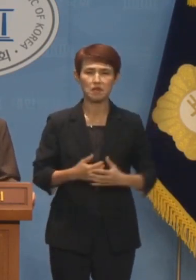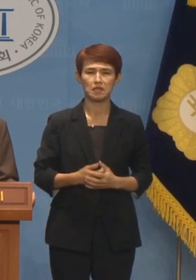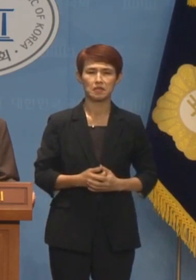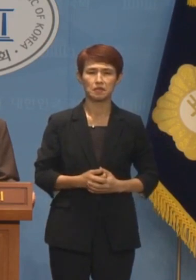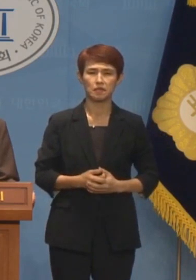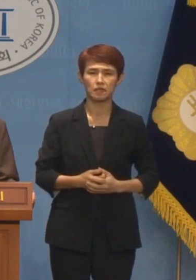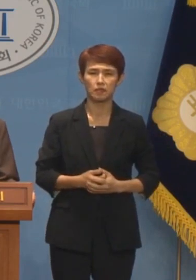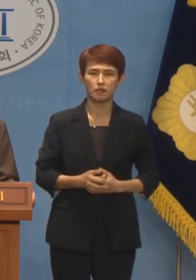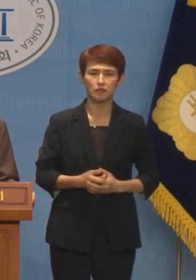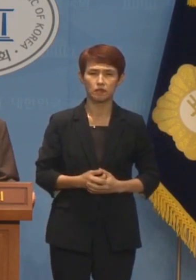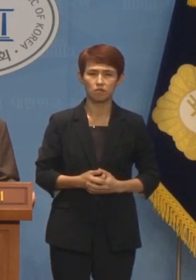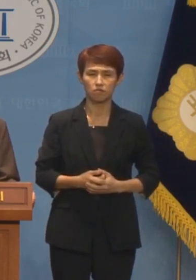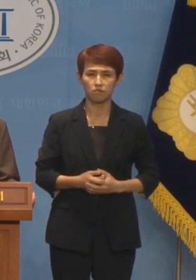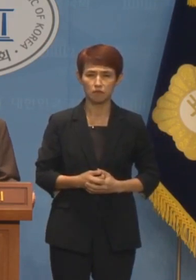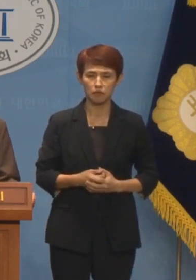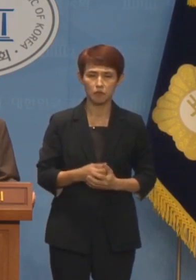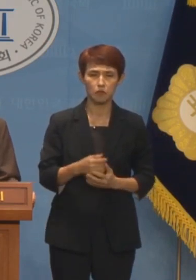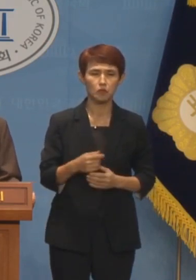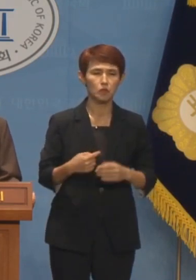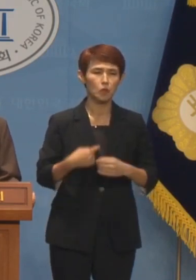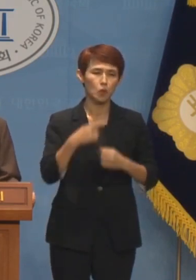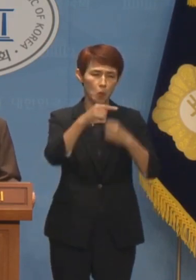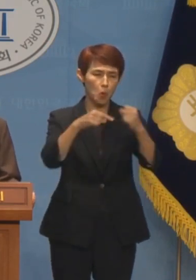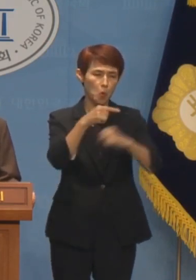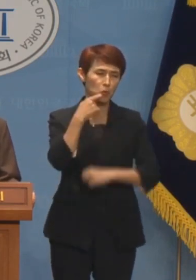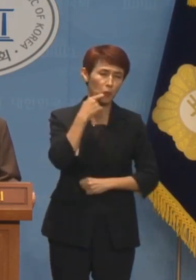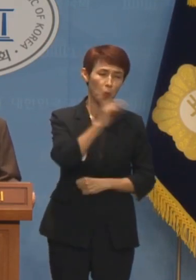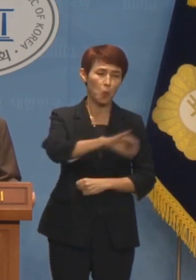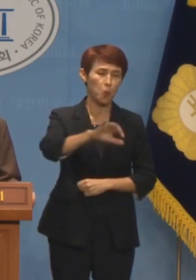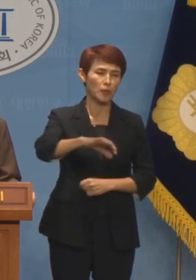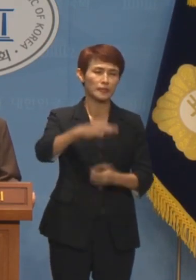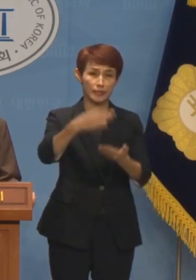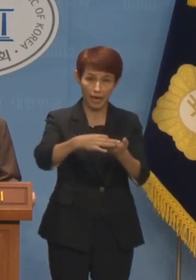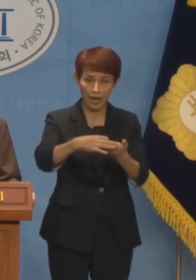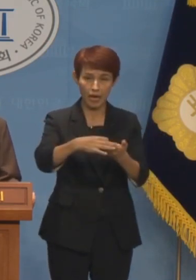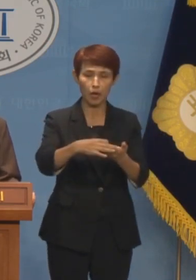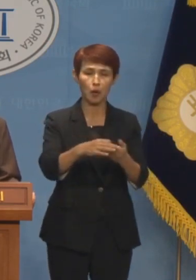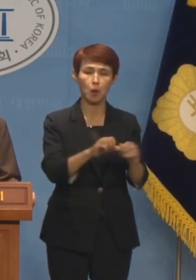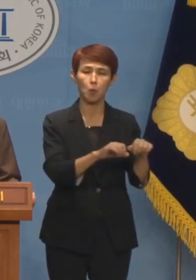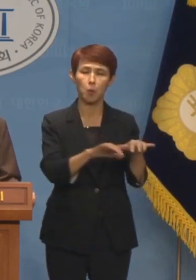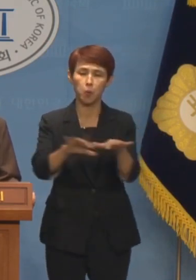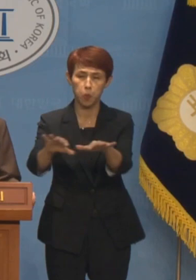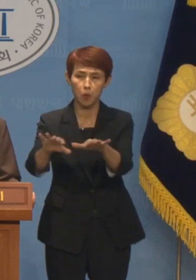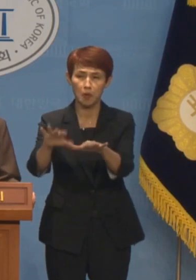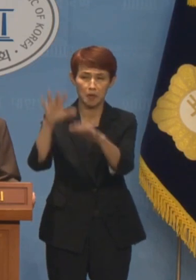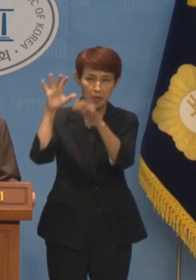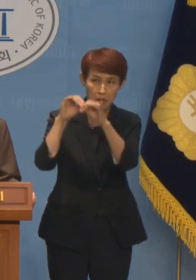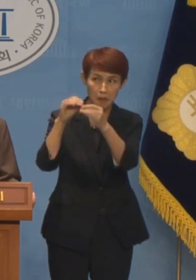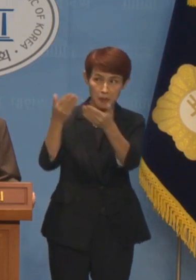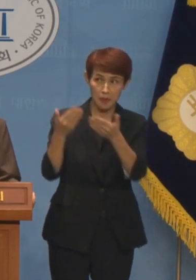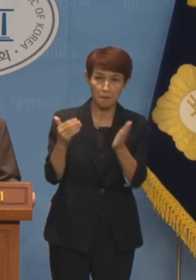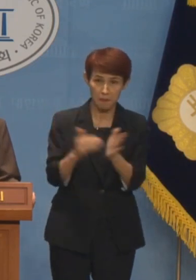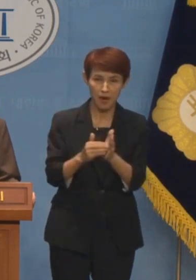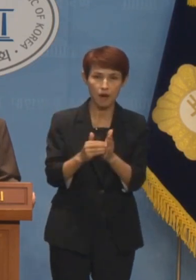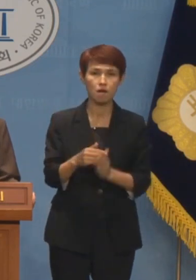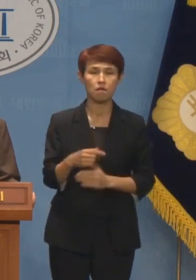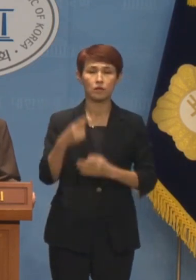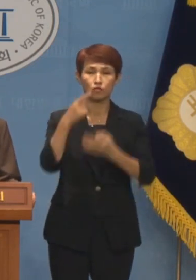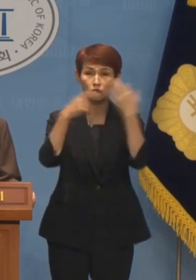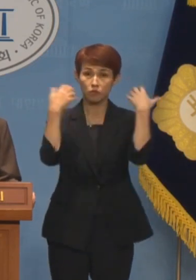이유로 범죄를 저질렀고, 윤석열 정부는 이 범죄의 공범이자